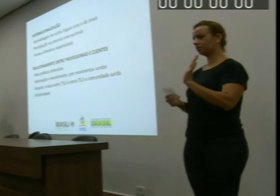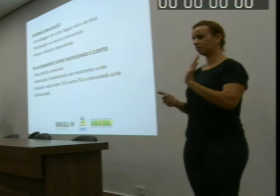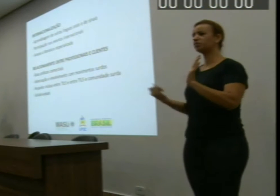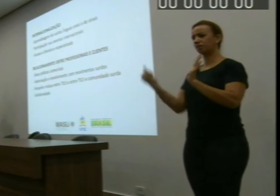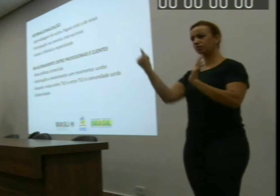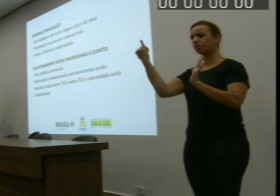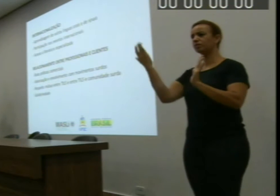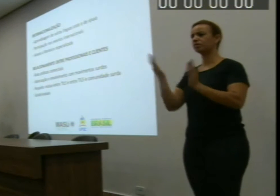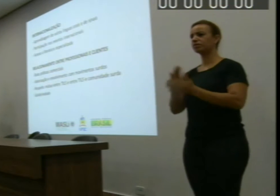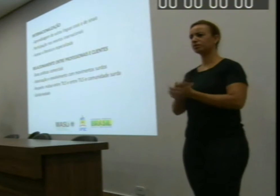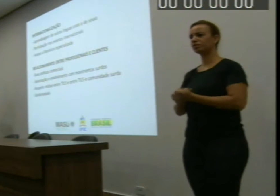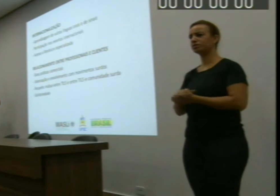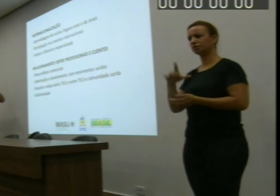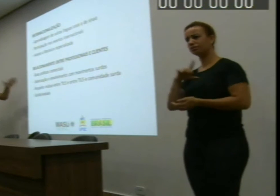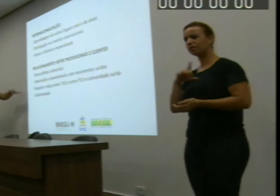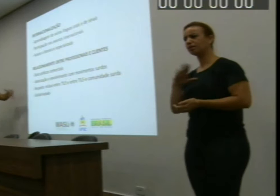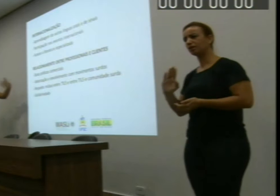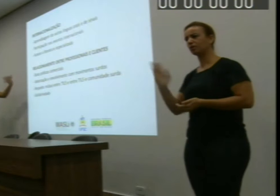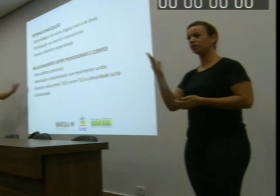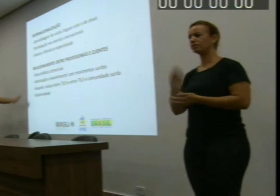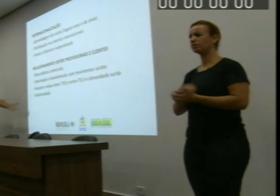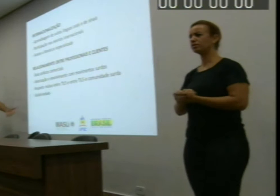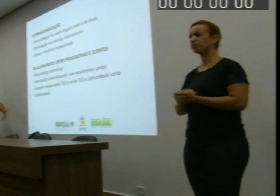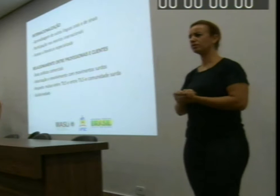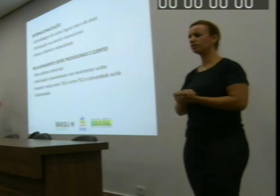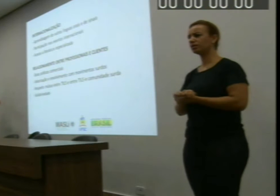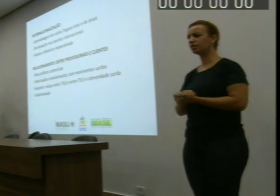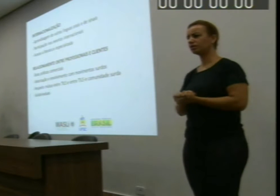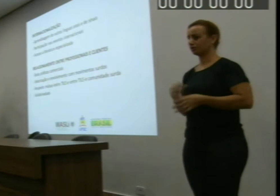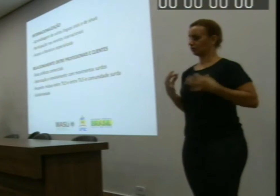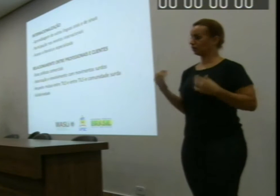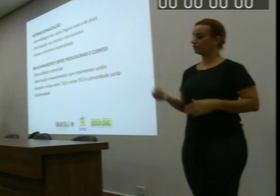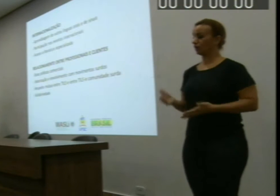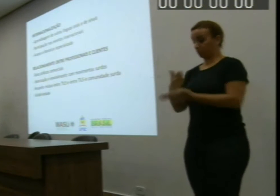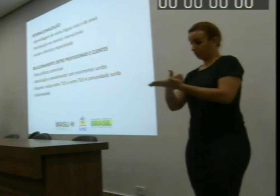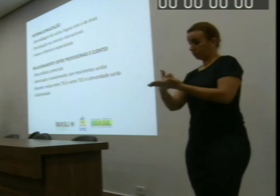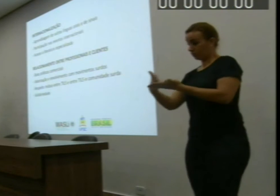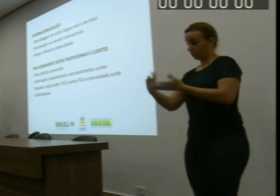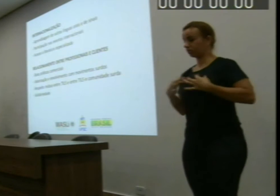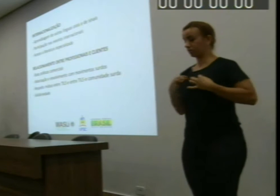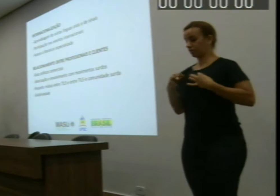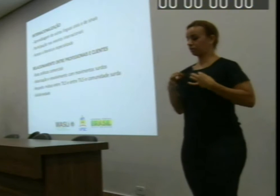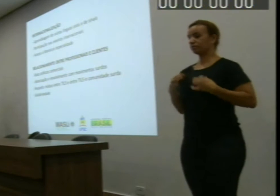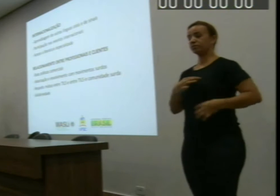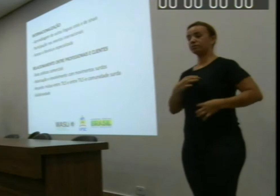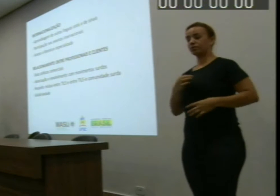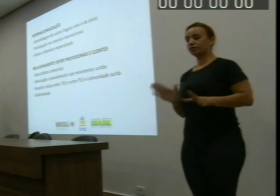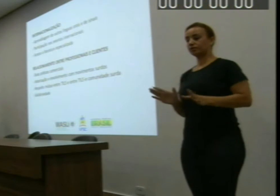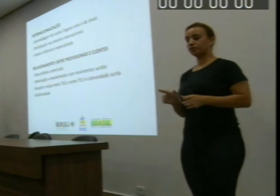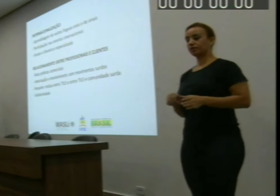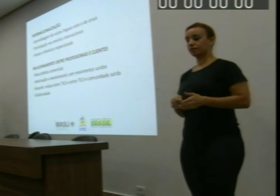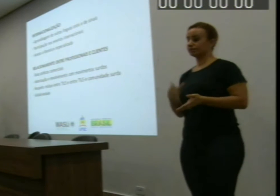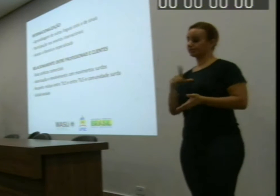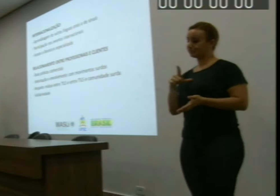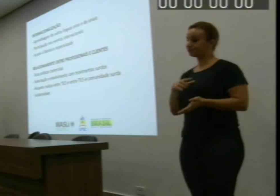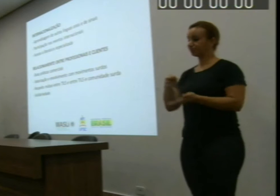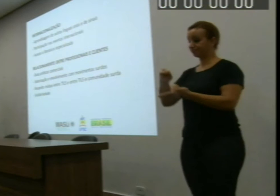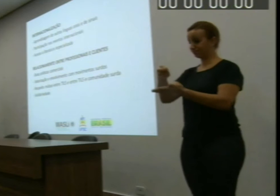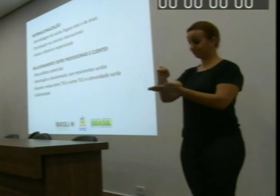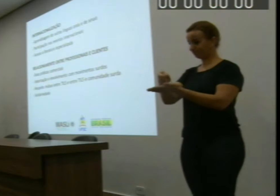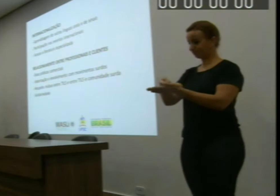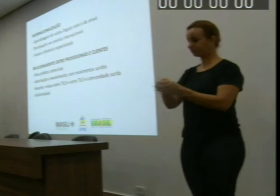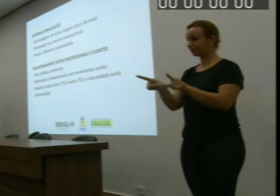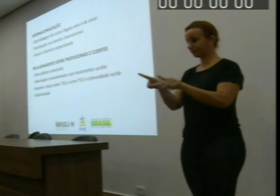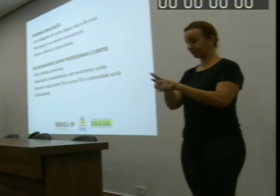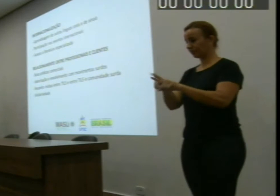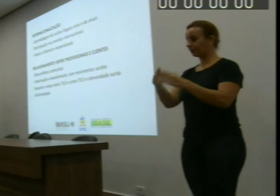importante acontecer e as boas práticas vão desde o voluntariado há também as práticas econômicas né Da Da Da onde